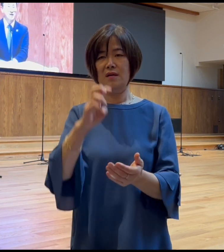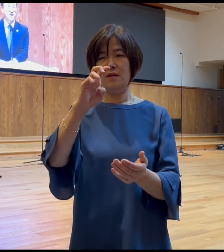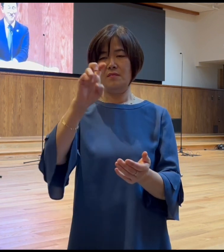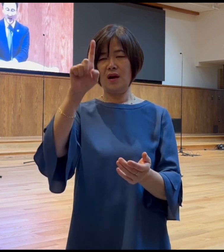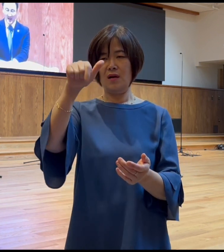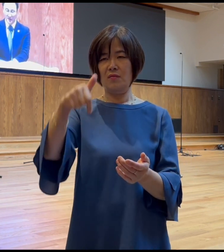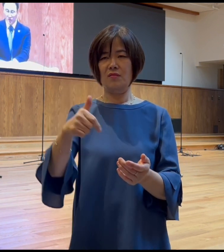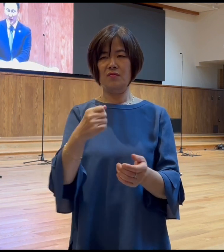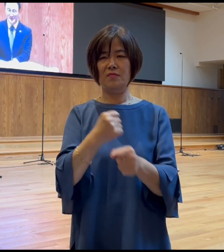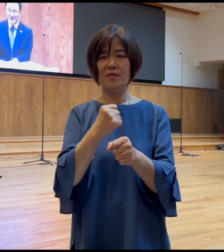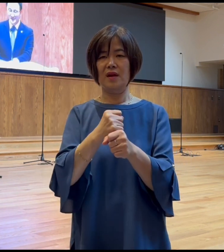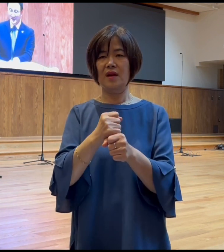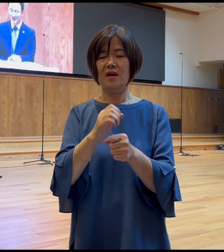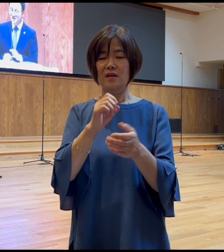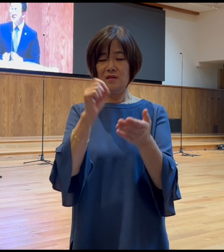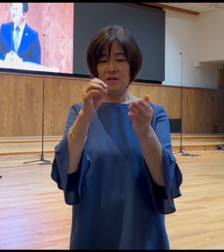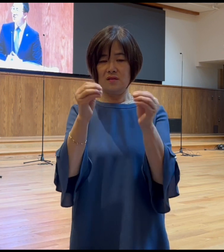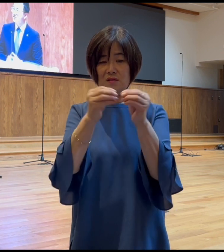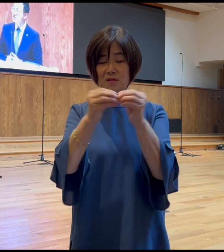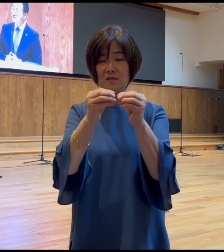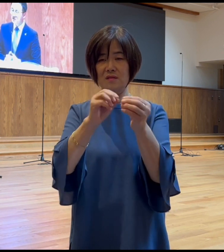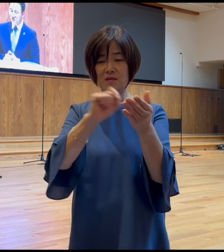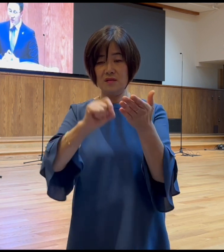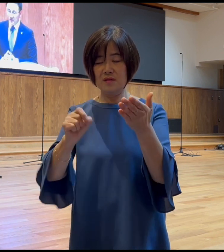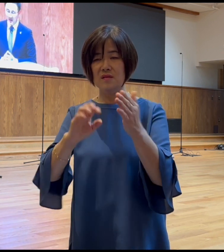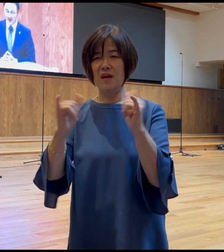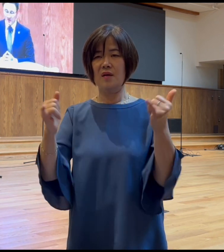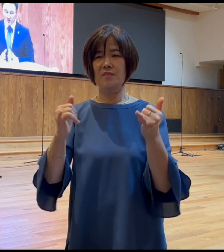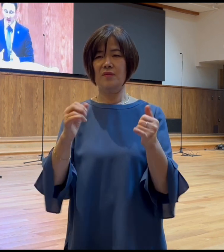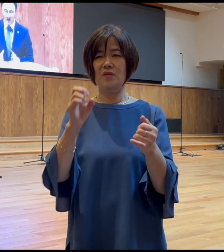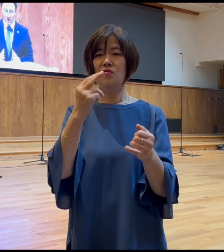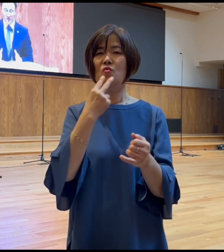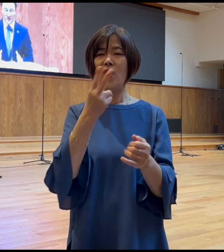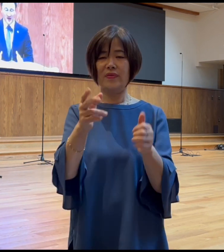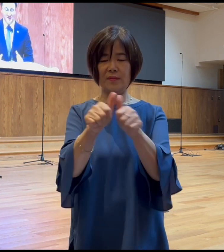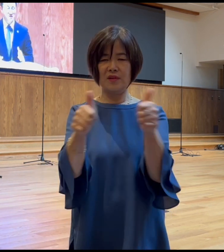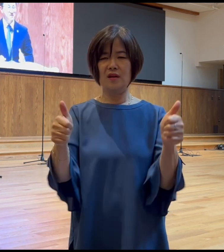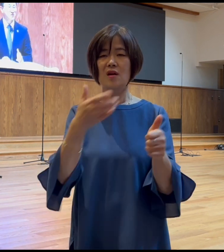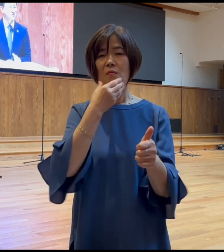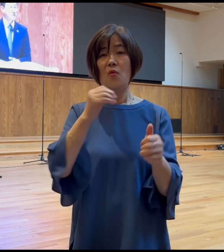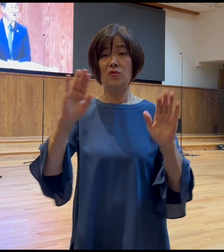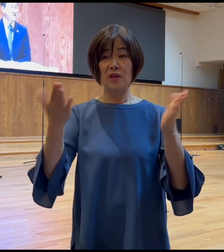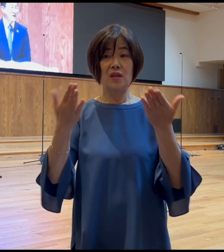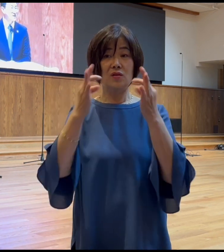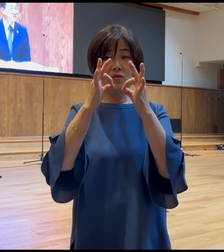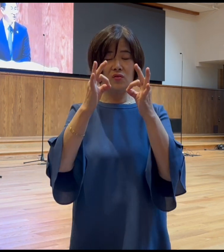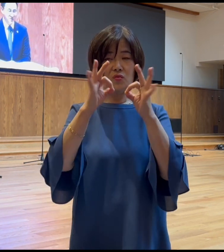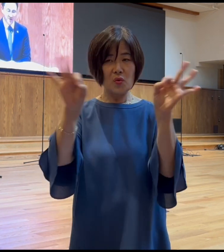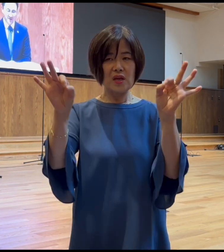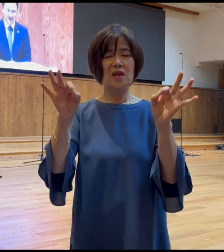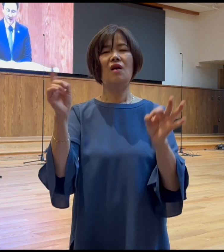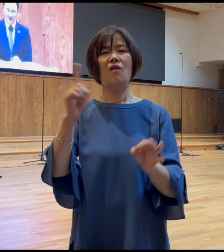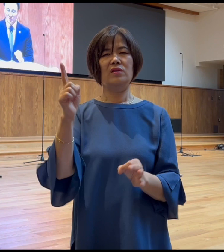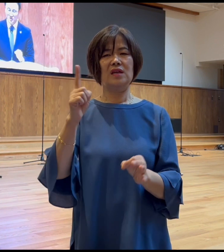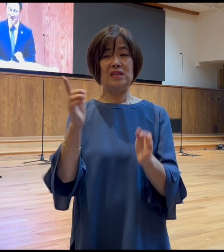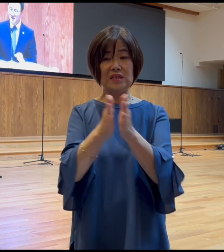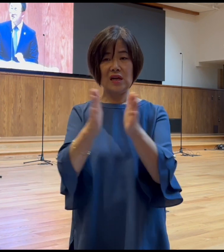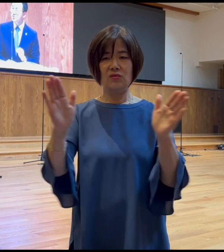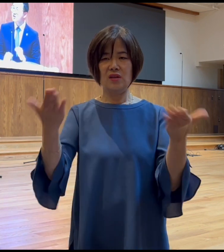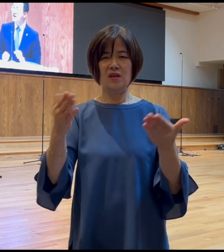마가복음의 저자 요한은 1장에서 그 복된 소리가 어떻게 시작되었는지를 밝히면서